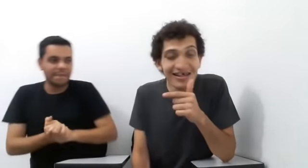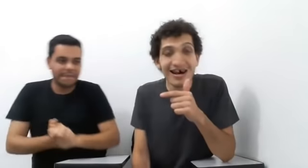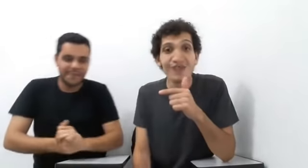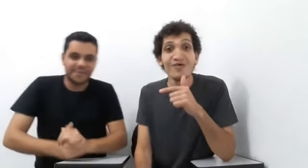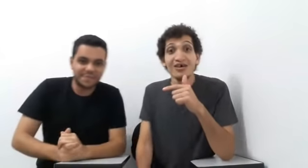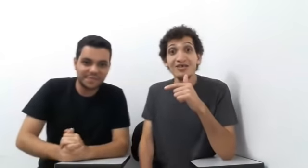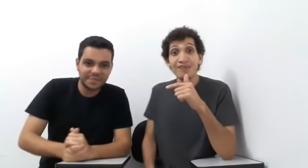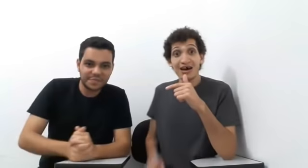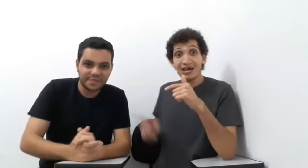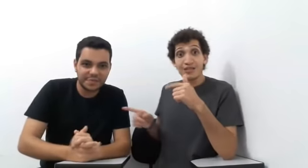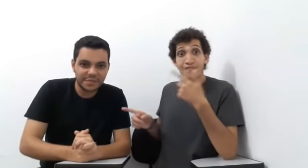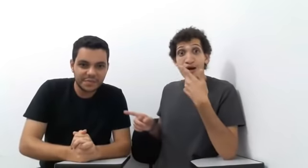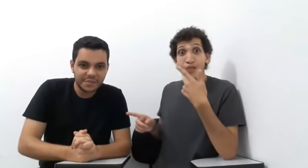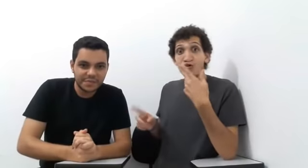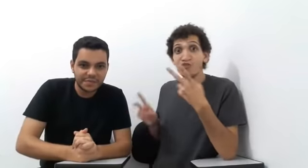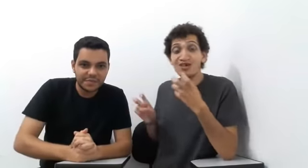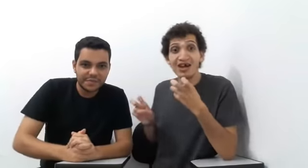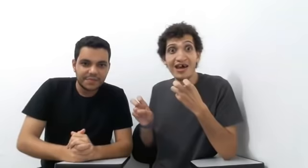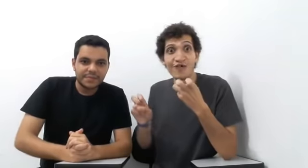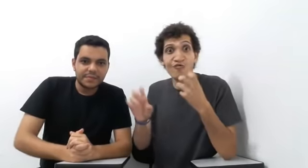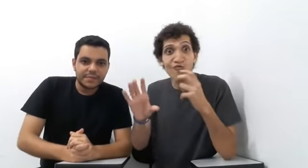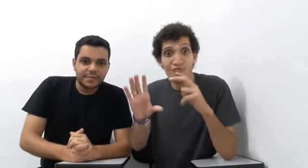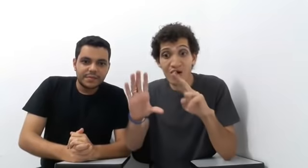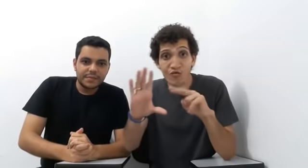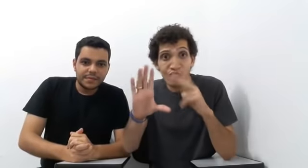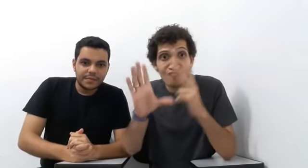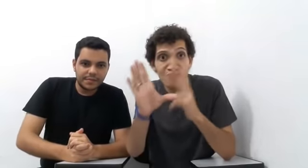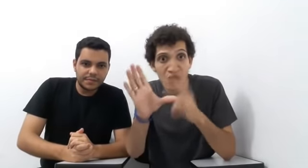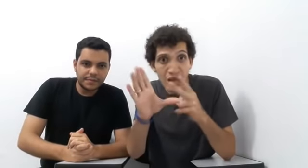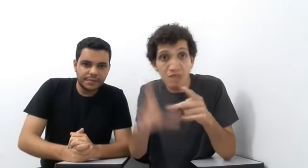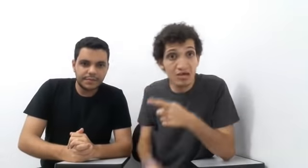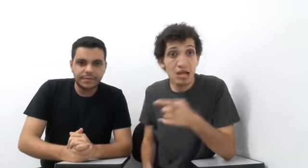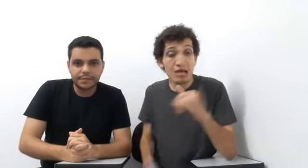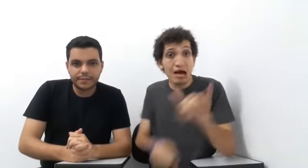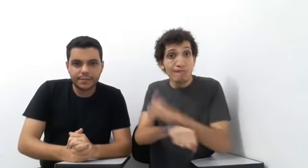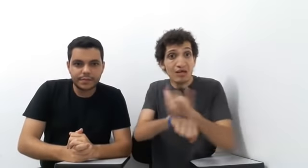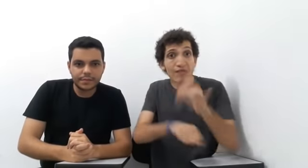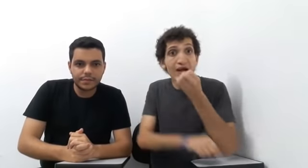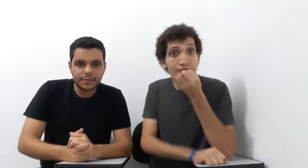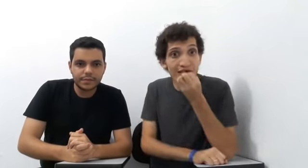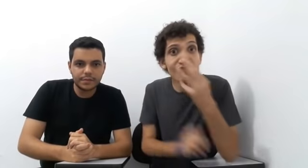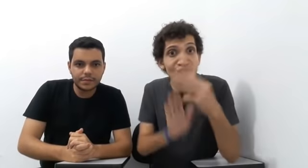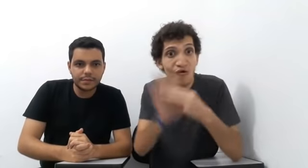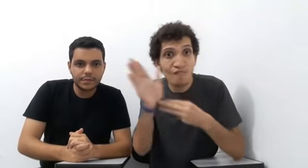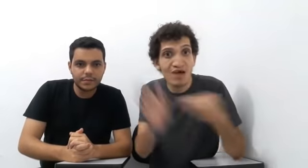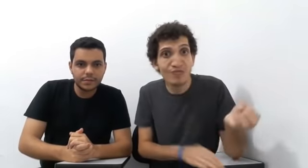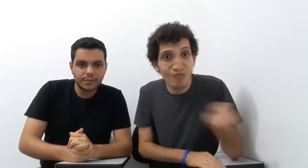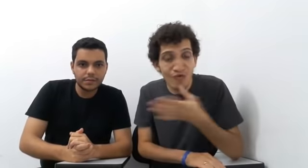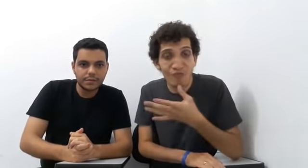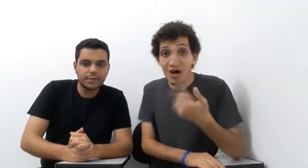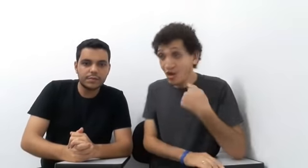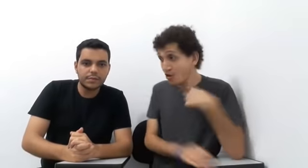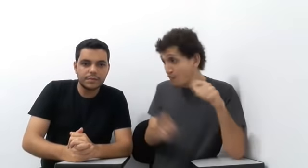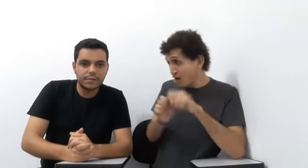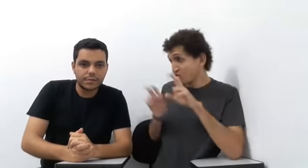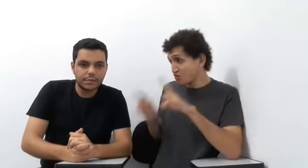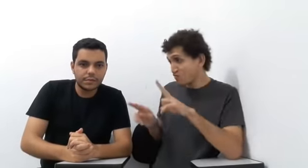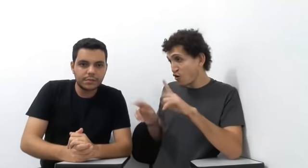Engraçado. E mas aí está falando sobre né, o bigodarismo, e ele, uma estratégia boa, um método novo. Eu faço igual, mas